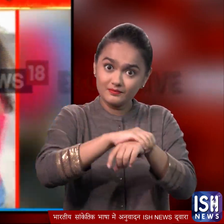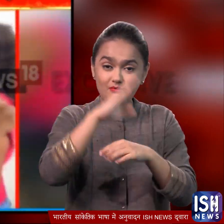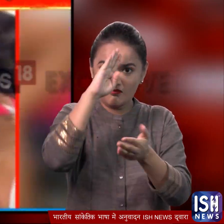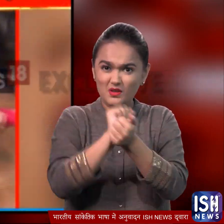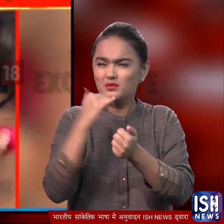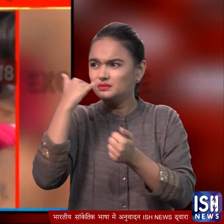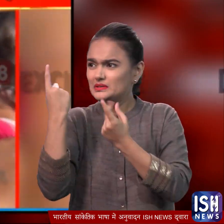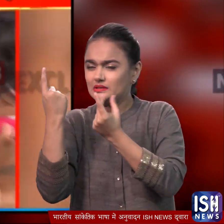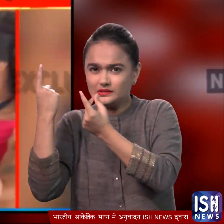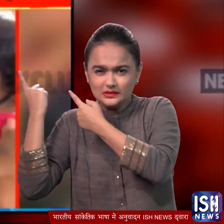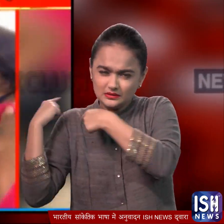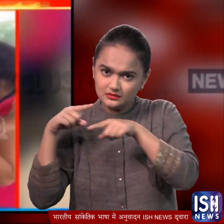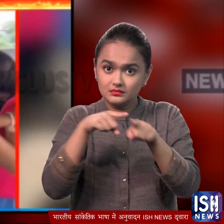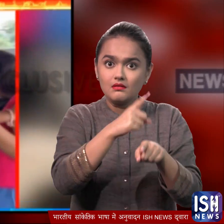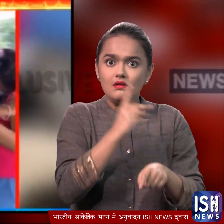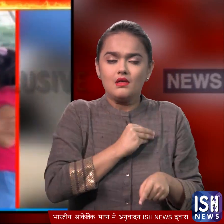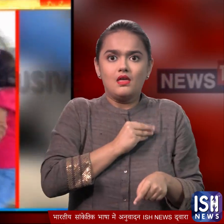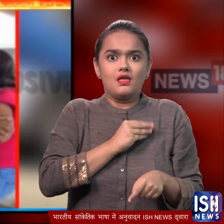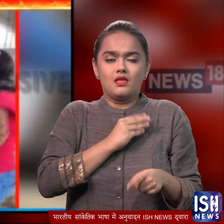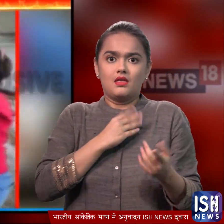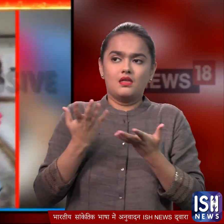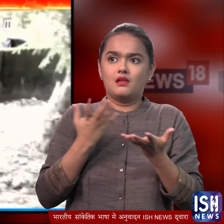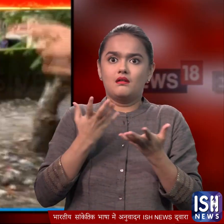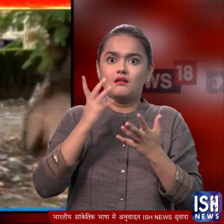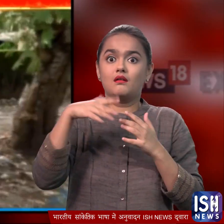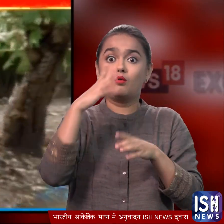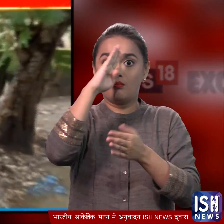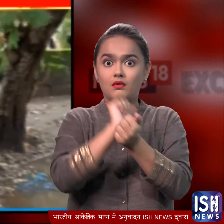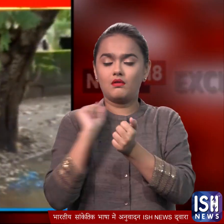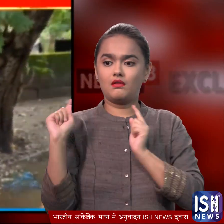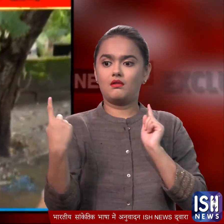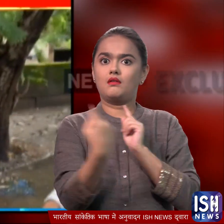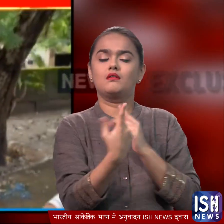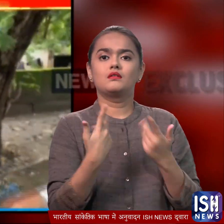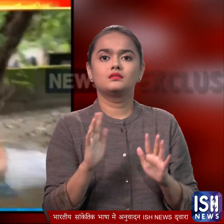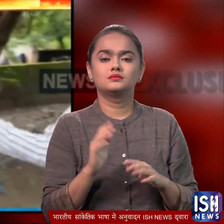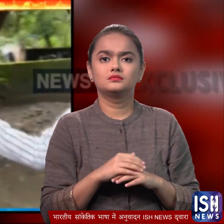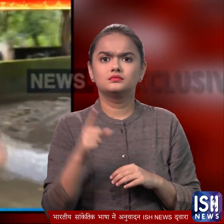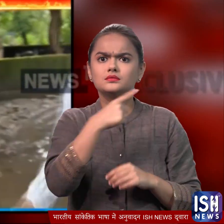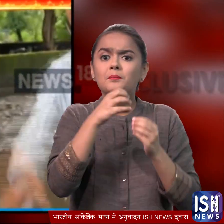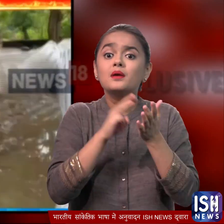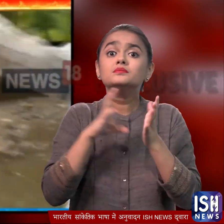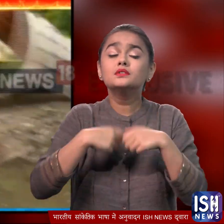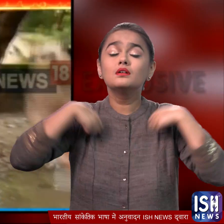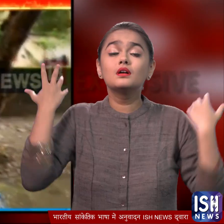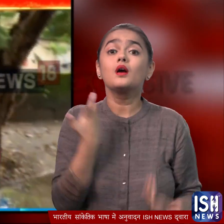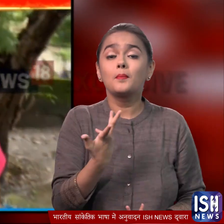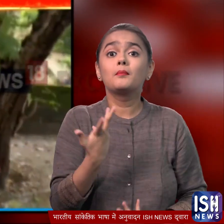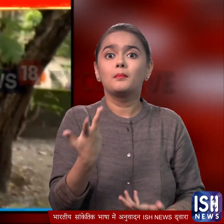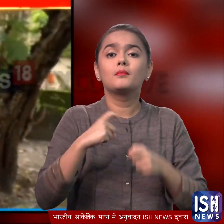उस लड़की को पकड़ने के लिए पुलिस की मदद ली गई। ऐसे में वो घबरा गई, जिसके बाद उसे चारों तरफ से घेर लिया गया। बीएमसी का क्यों